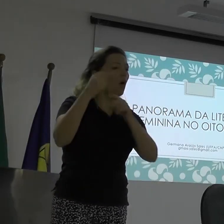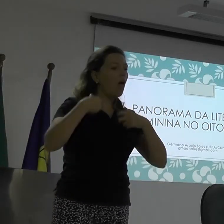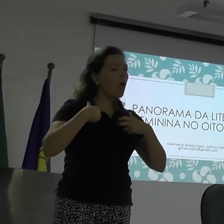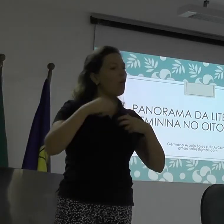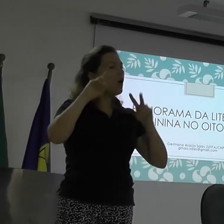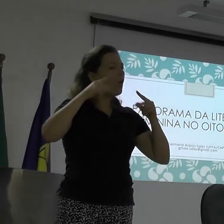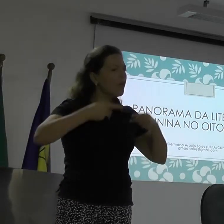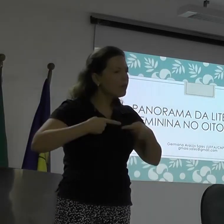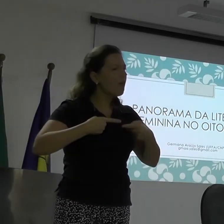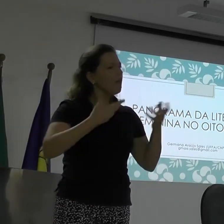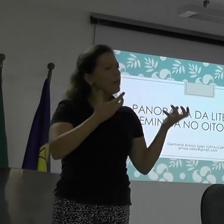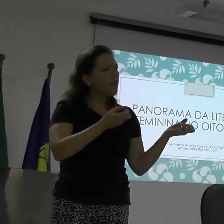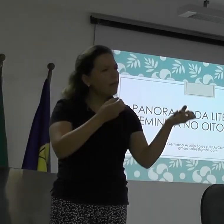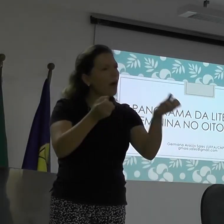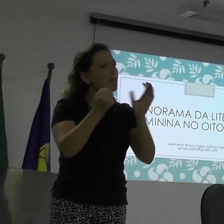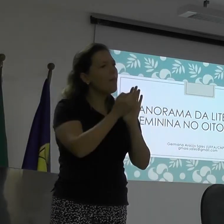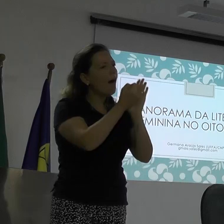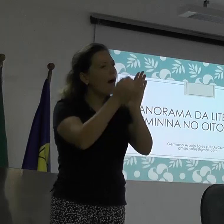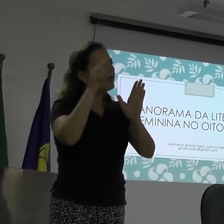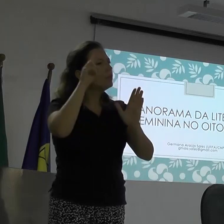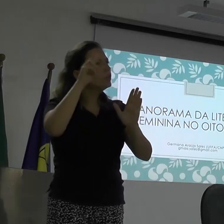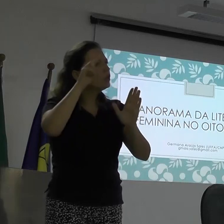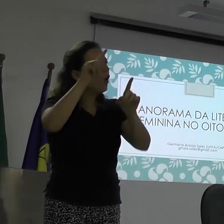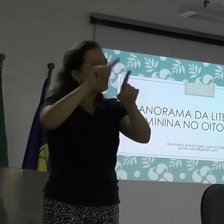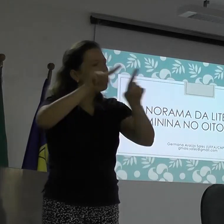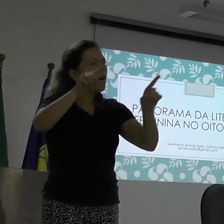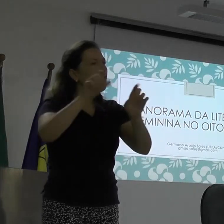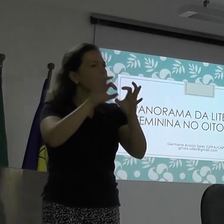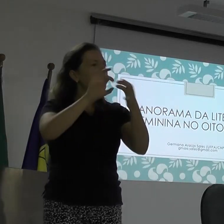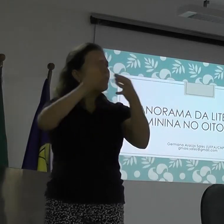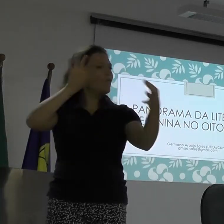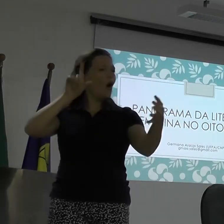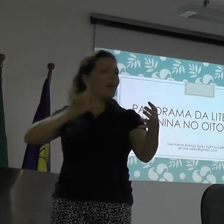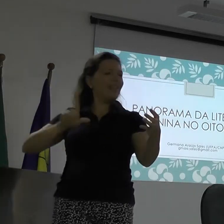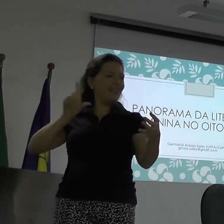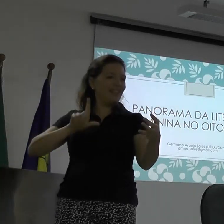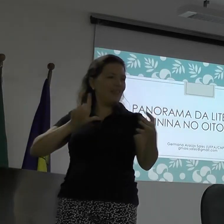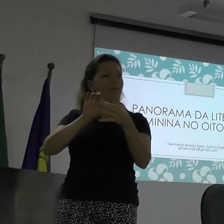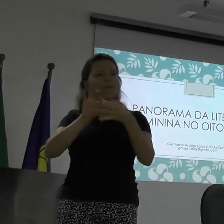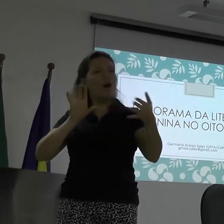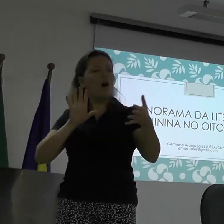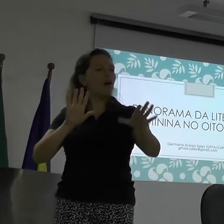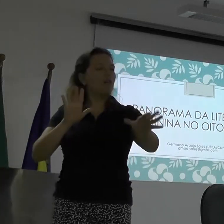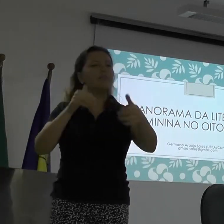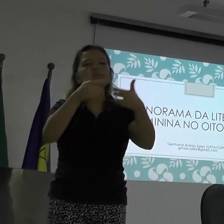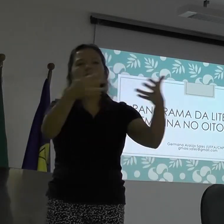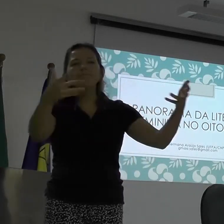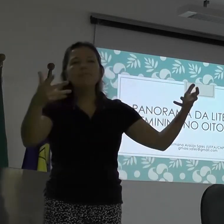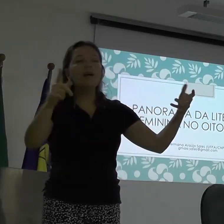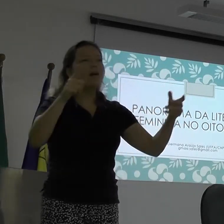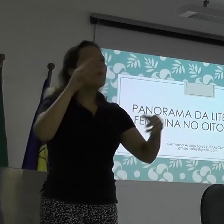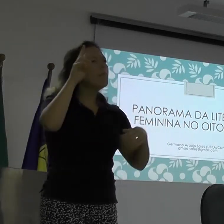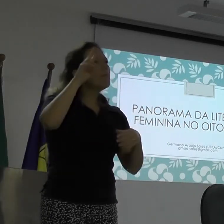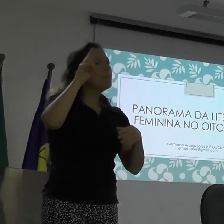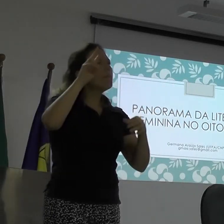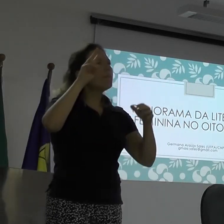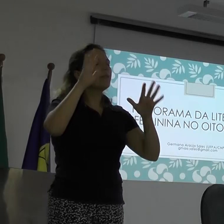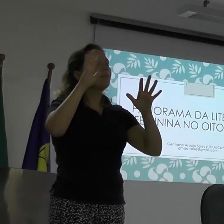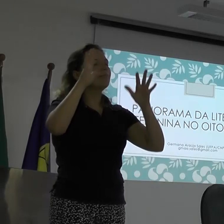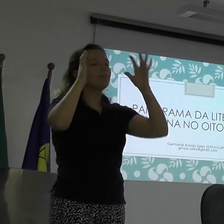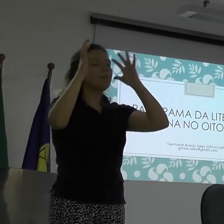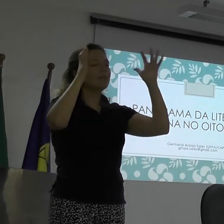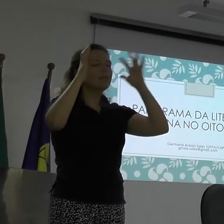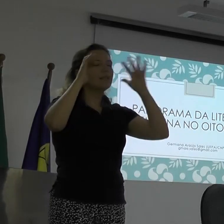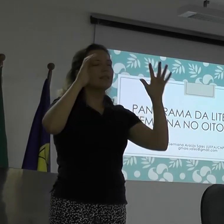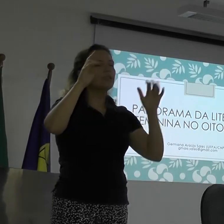da história que não estão na história da literatura. E quando a gente pensa na nossa história da literatura,